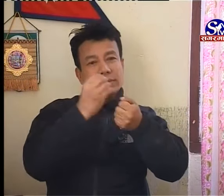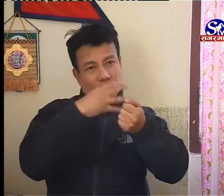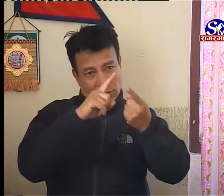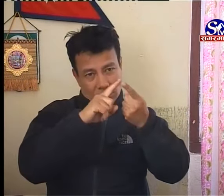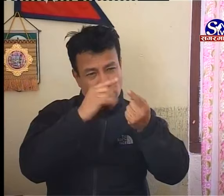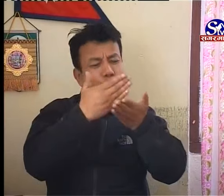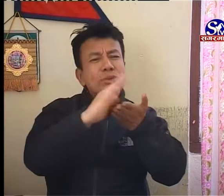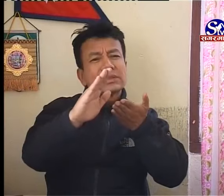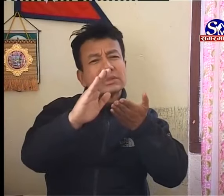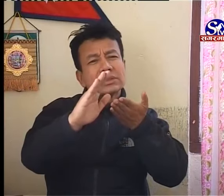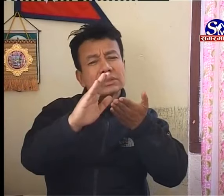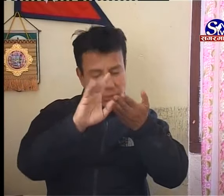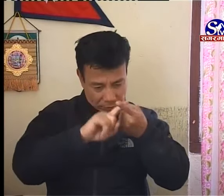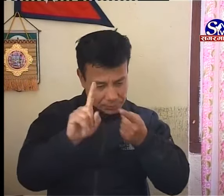इमेलबाट सुमेल सुविधाको आशा छ।